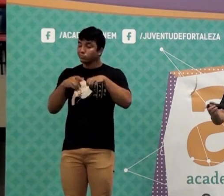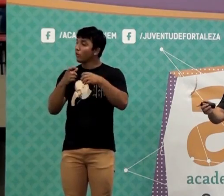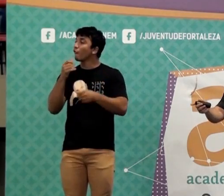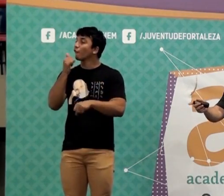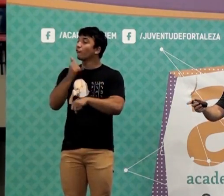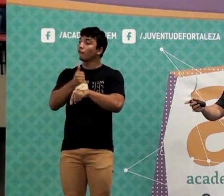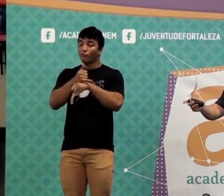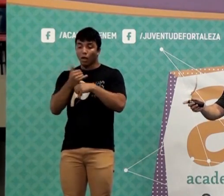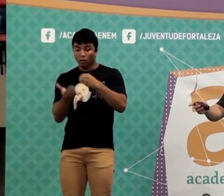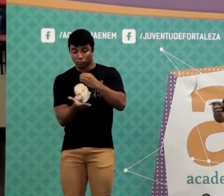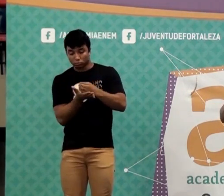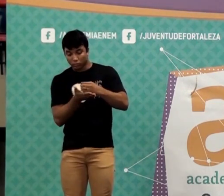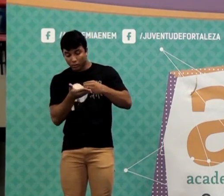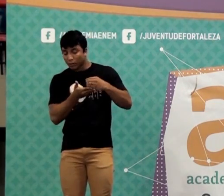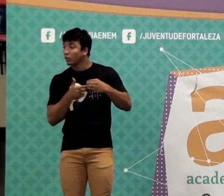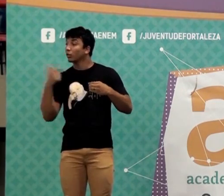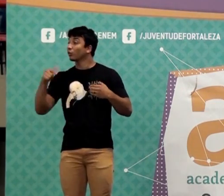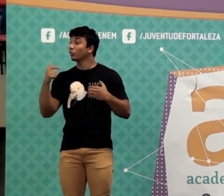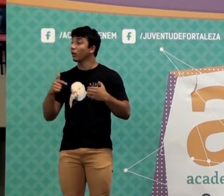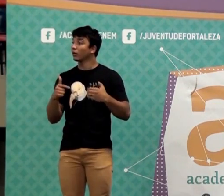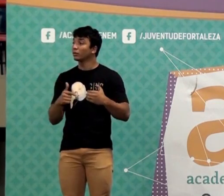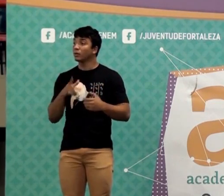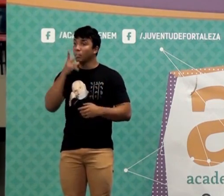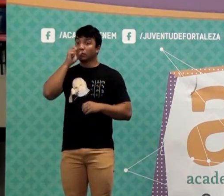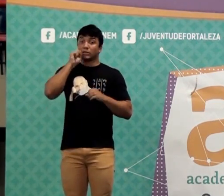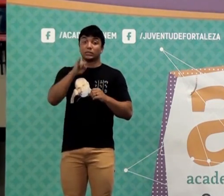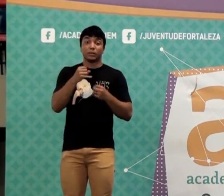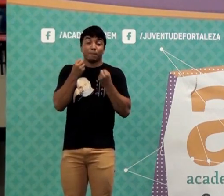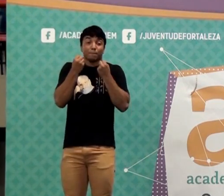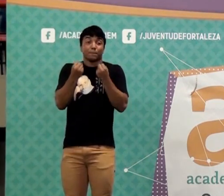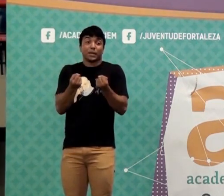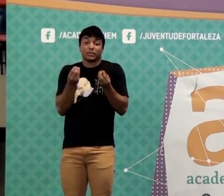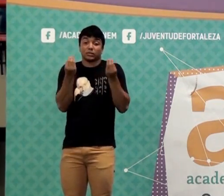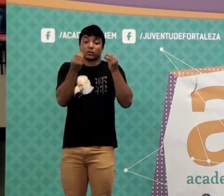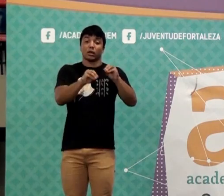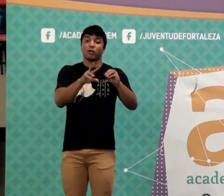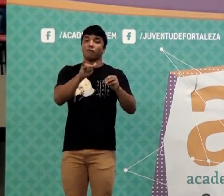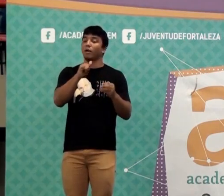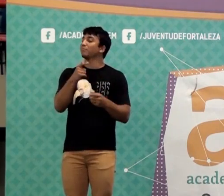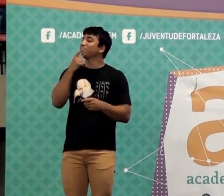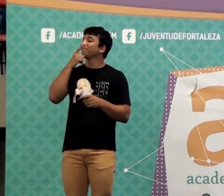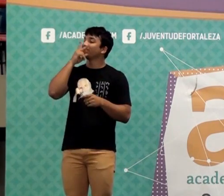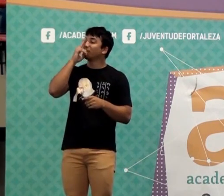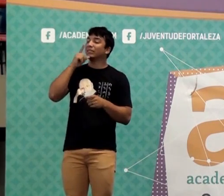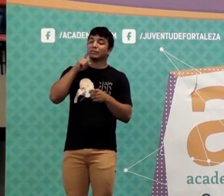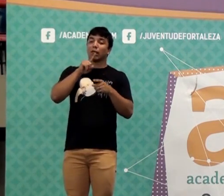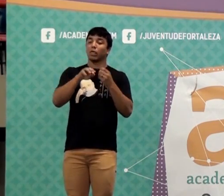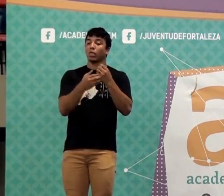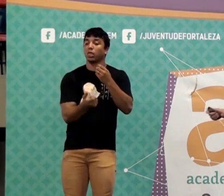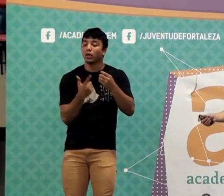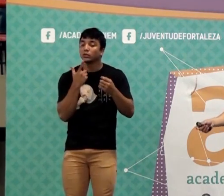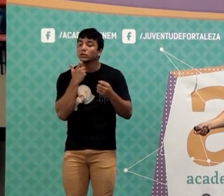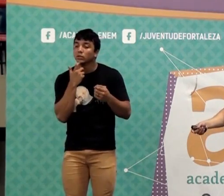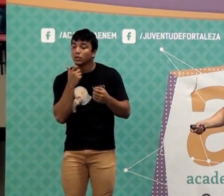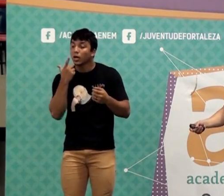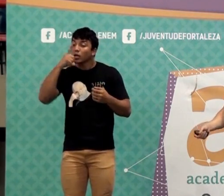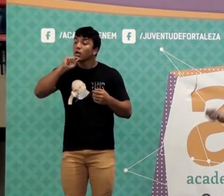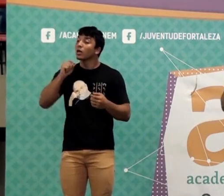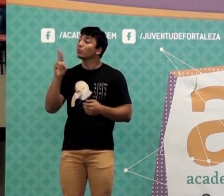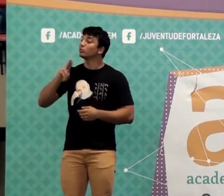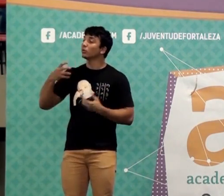se tu botar o cavalo para carregar muito peso, o que é que vai acontecer? O cavalo vai se ferir. E se tu perder o cavalo, quem é que vai ter que fazer o papel